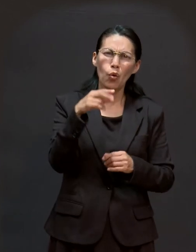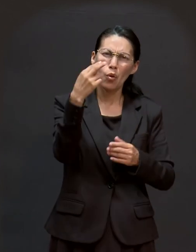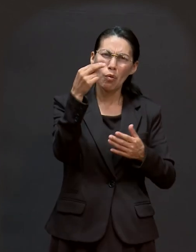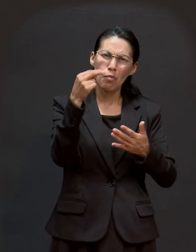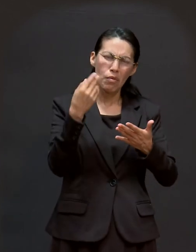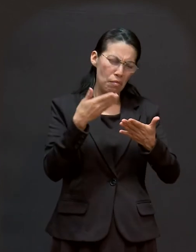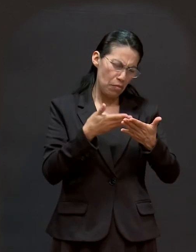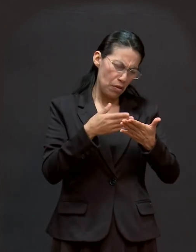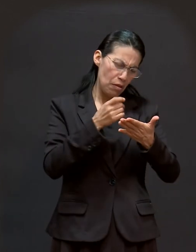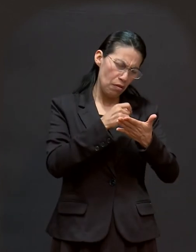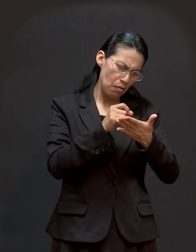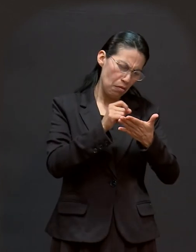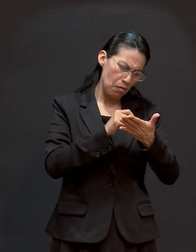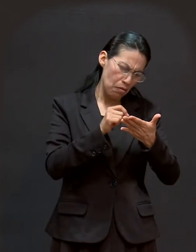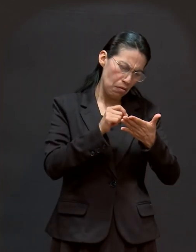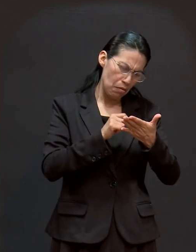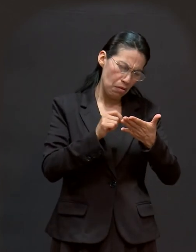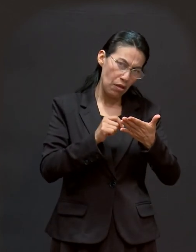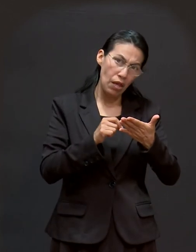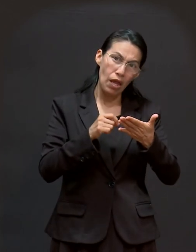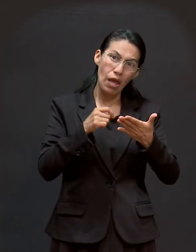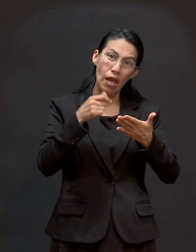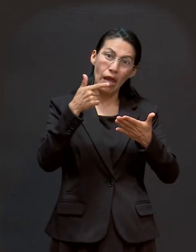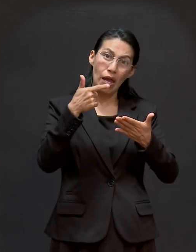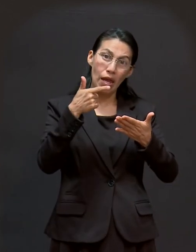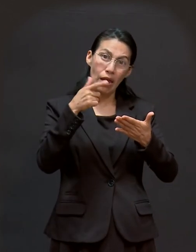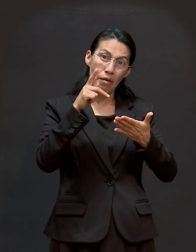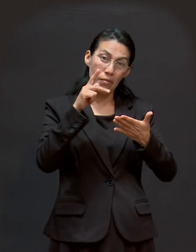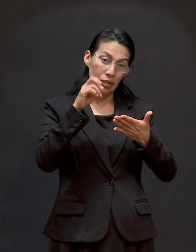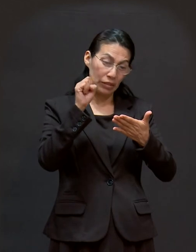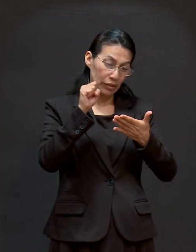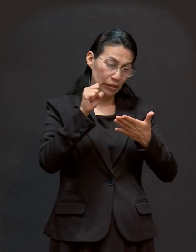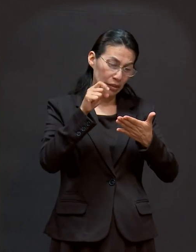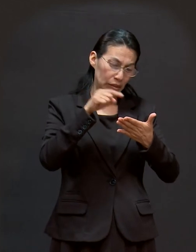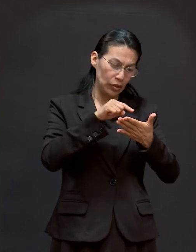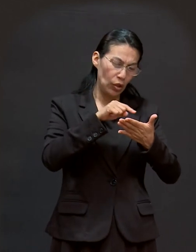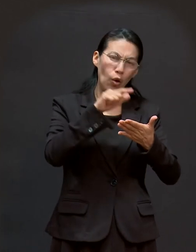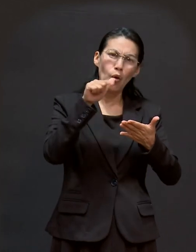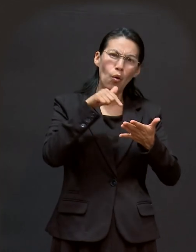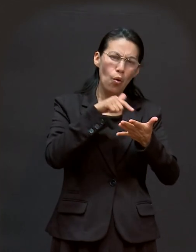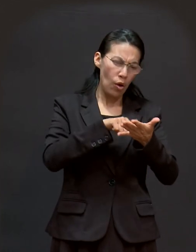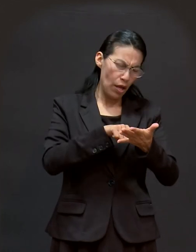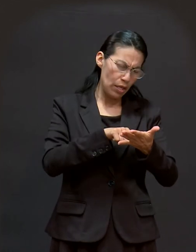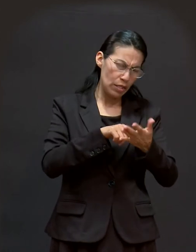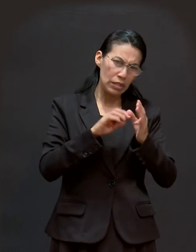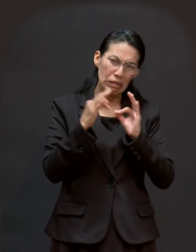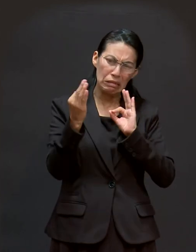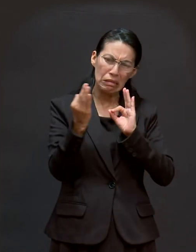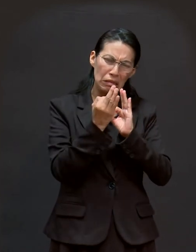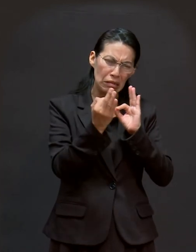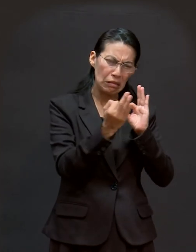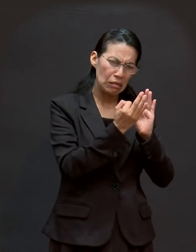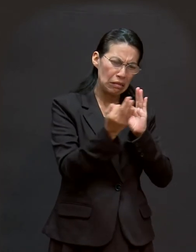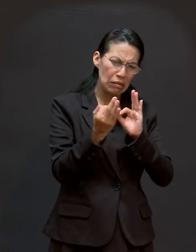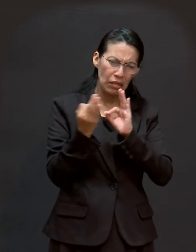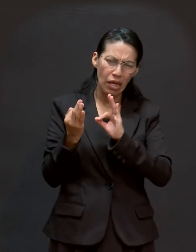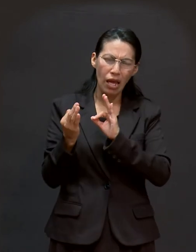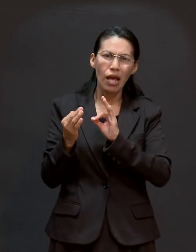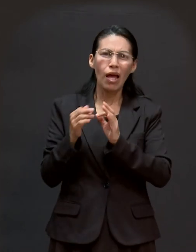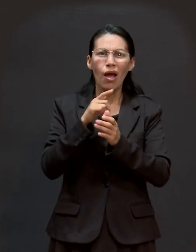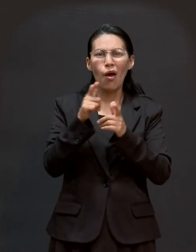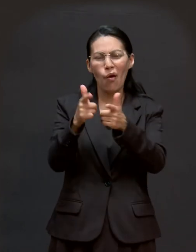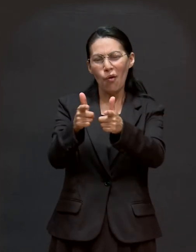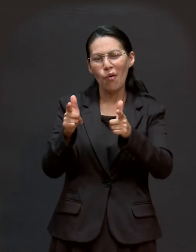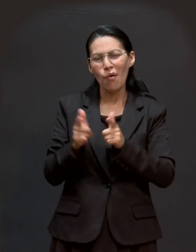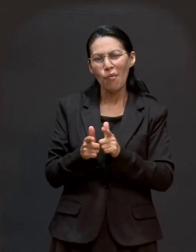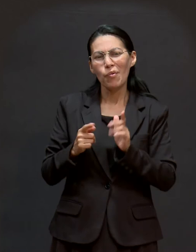poner tus datos te va a ubicar por el gps donde tú estás y te va a decir que las universidades que están a tu alrededor aquí